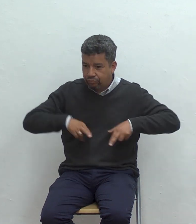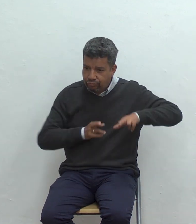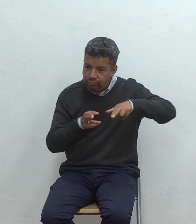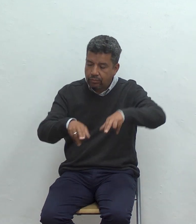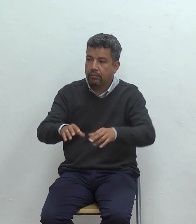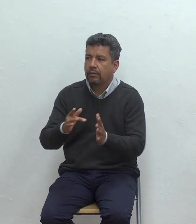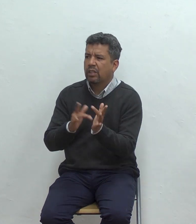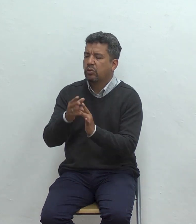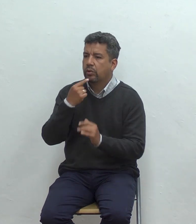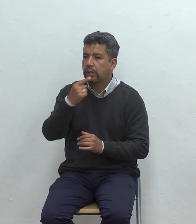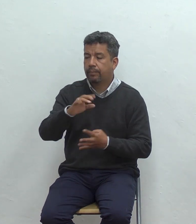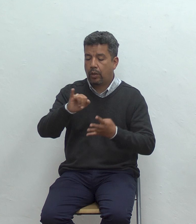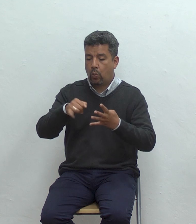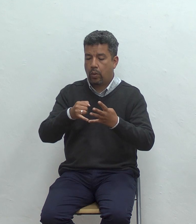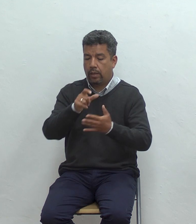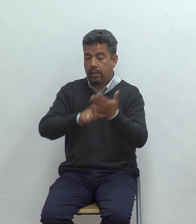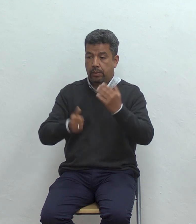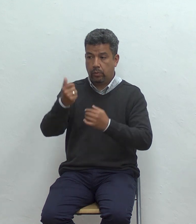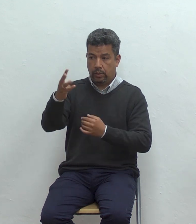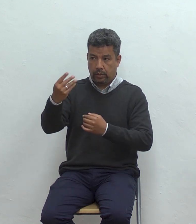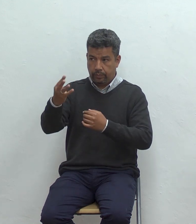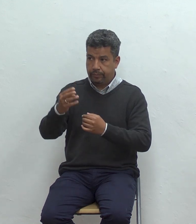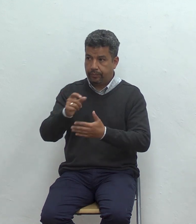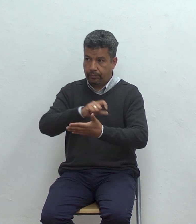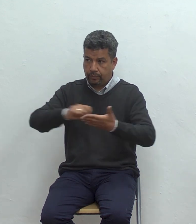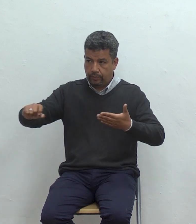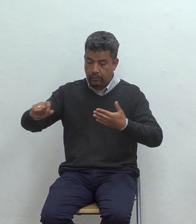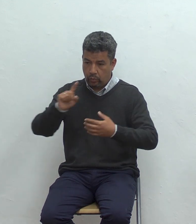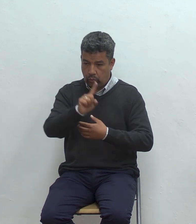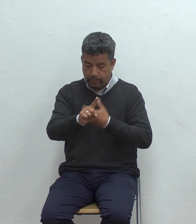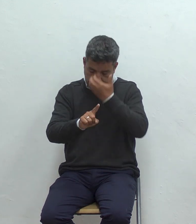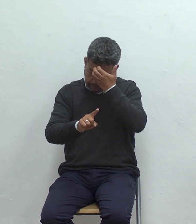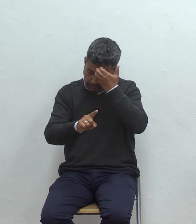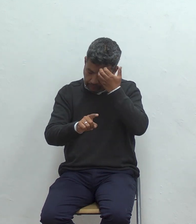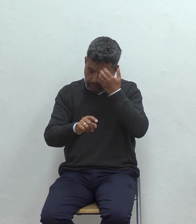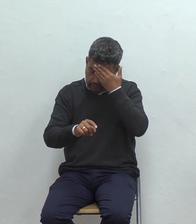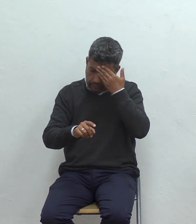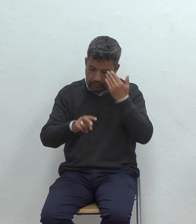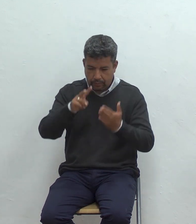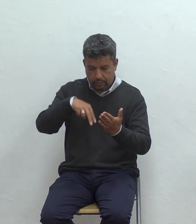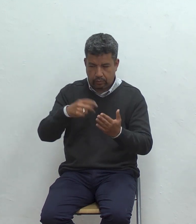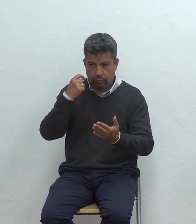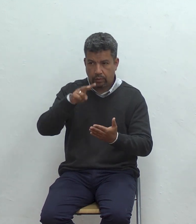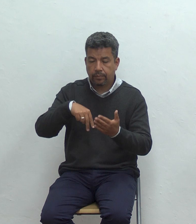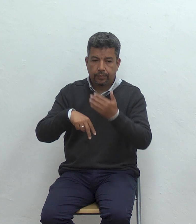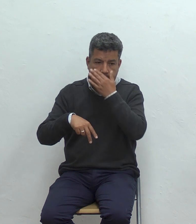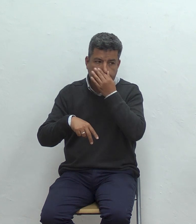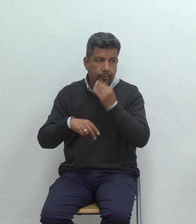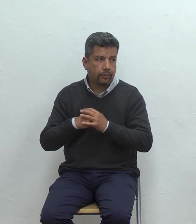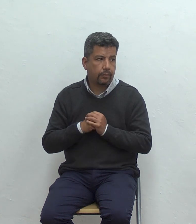está hablando aquí en Juan capítulo 14, versículo 1, no hemos salido del versículo 1 hace rato,